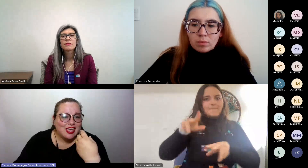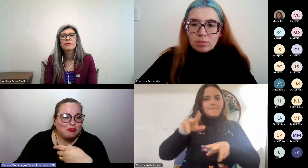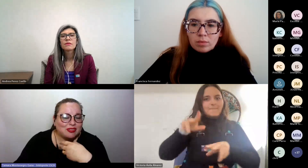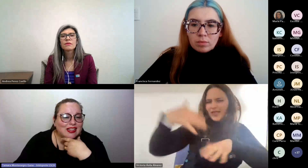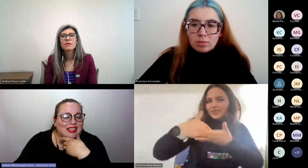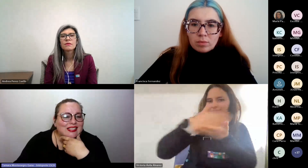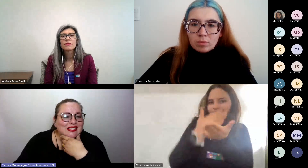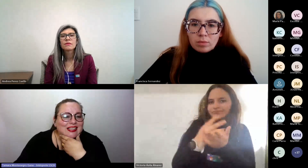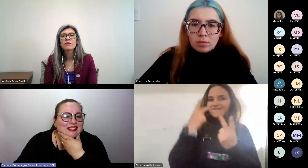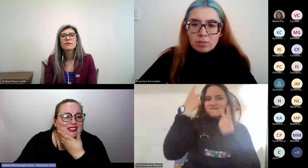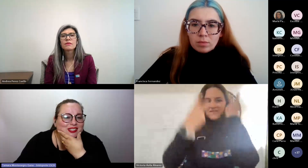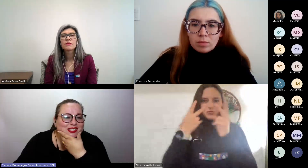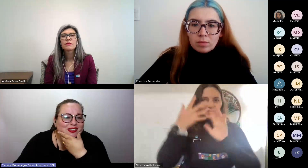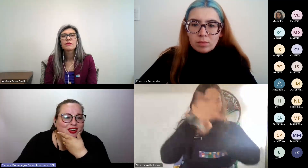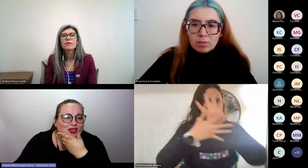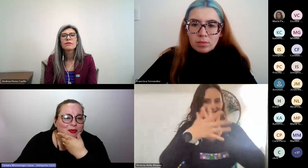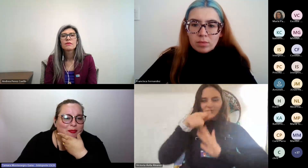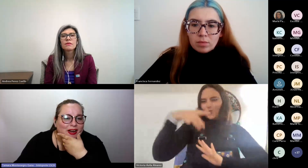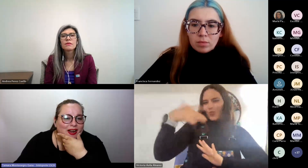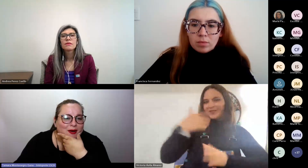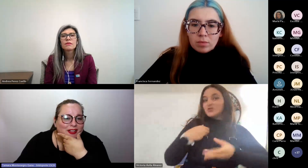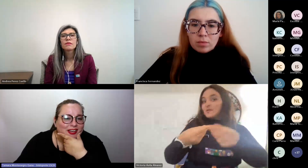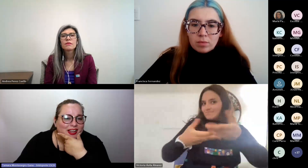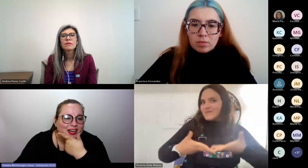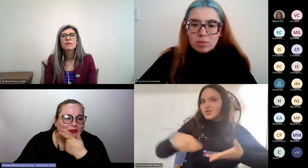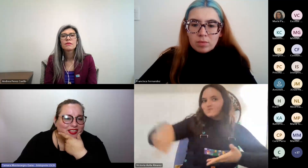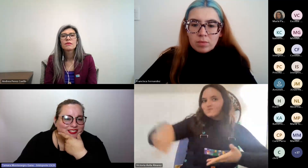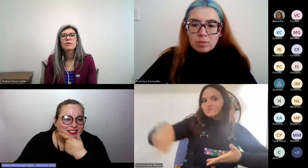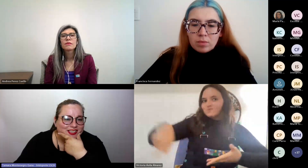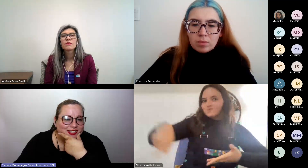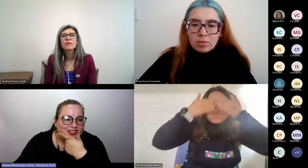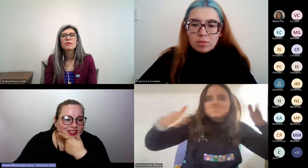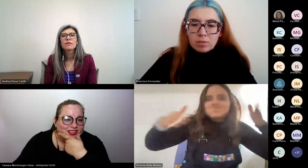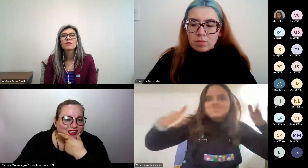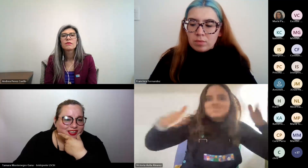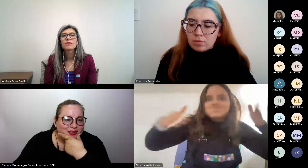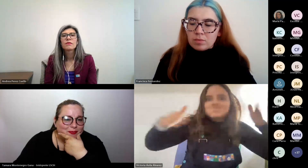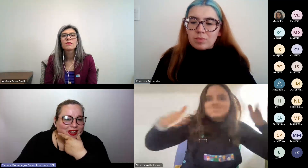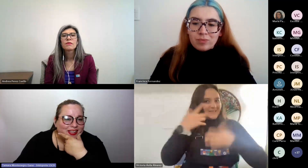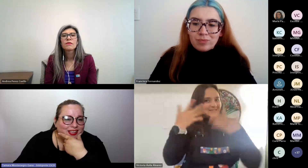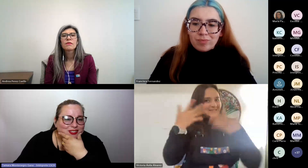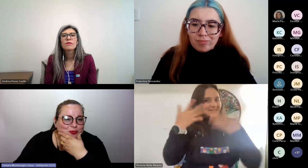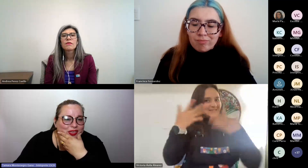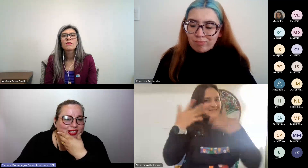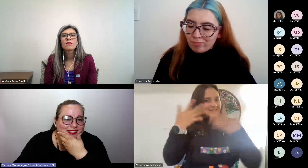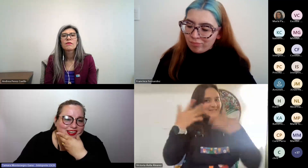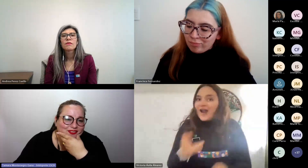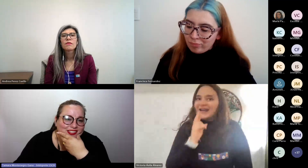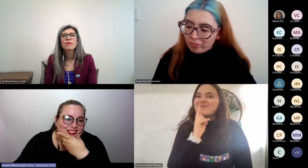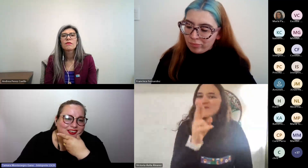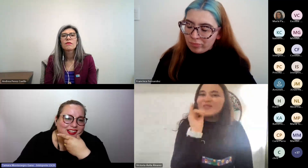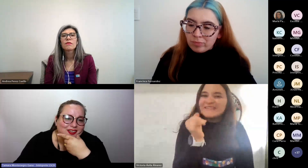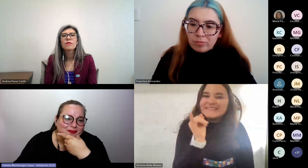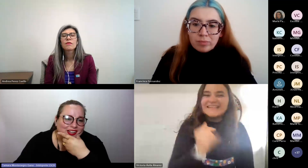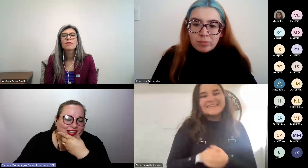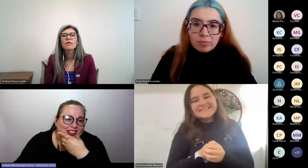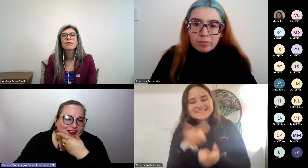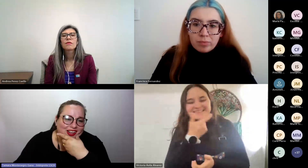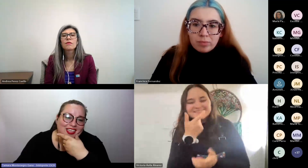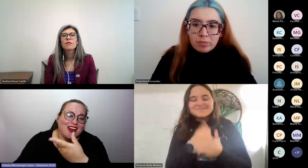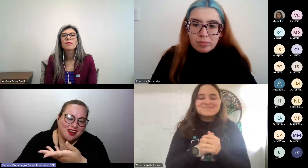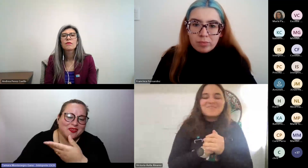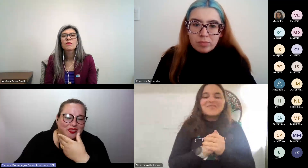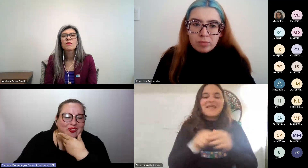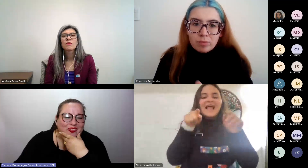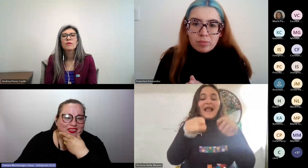sordos, es importante que sigan haciendo este trabajo de preparar el material en lengua de señas, para que eso pueda ser visible también